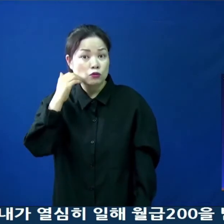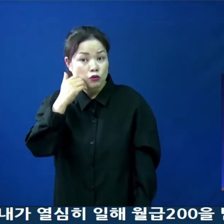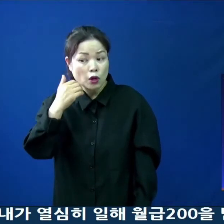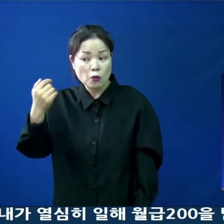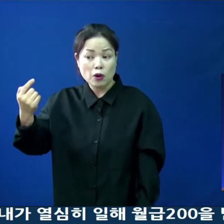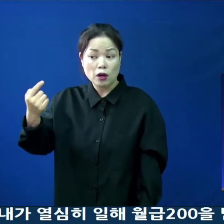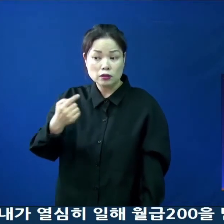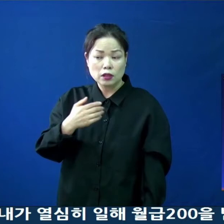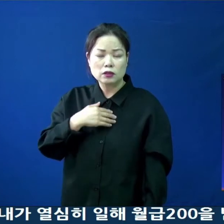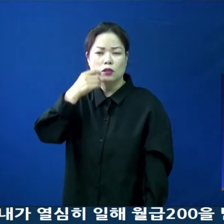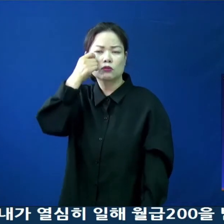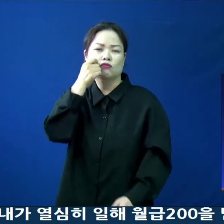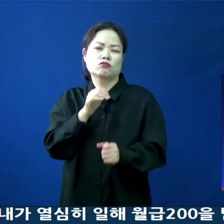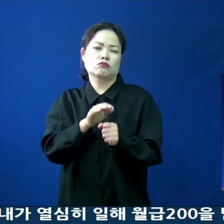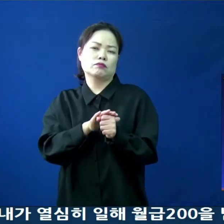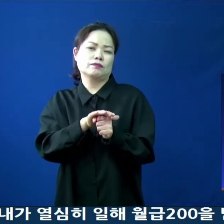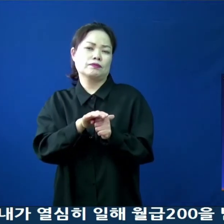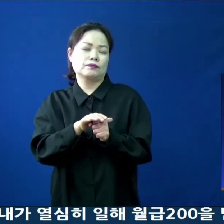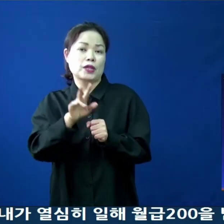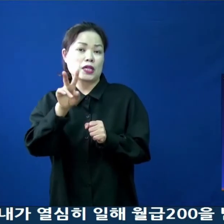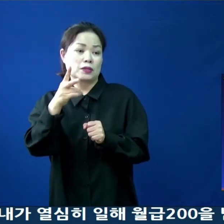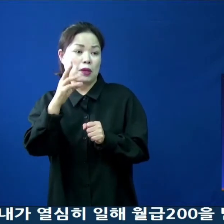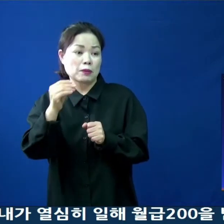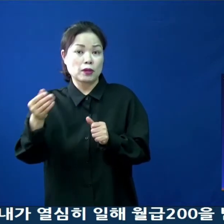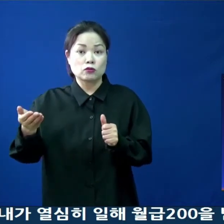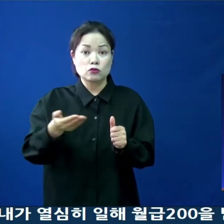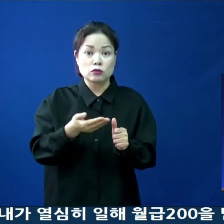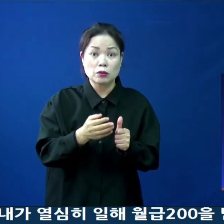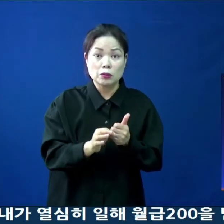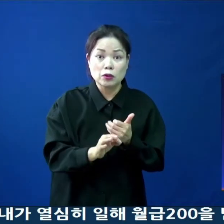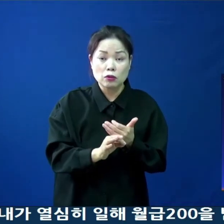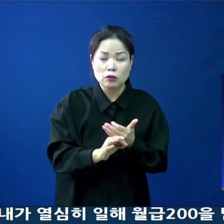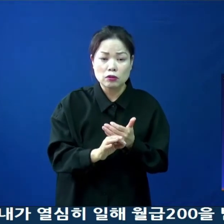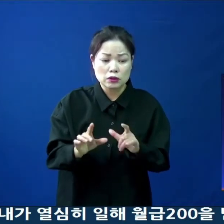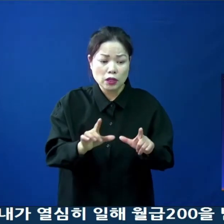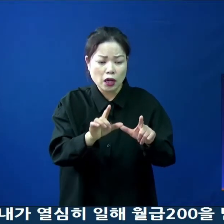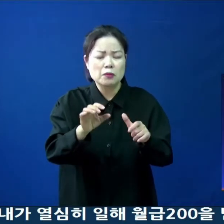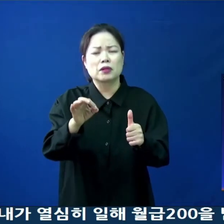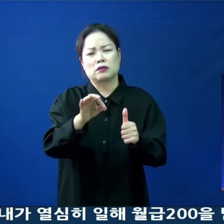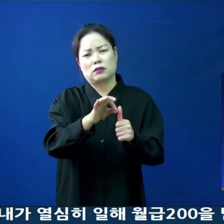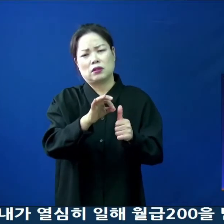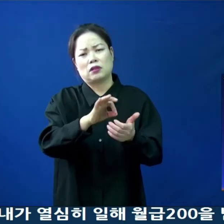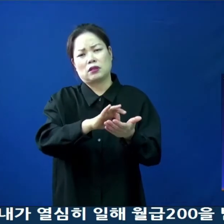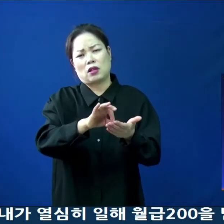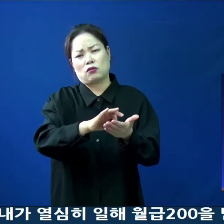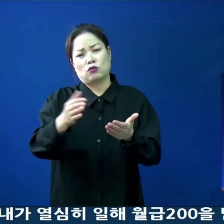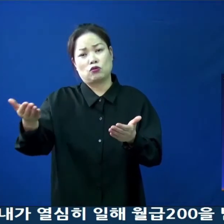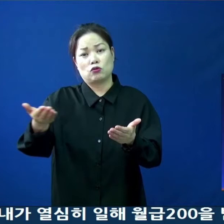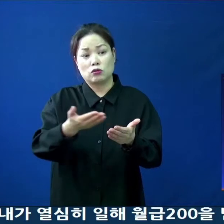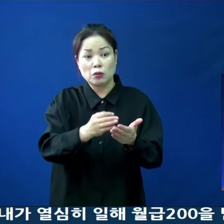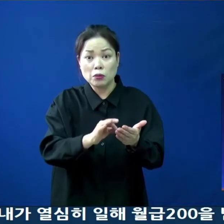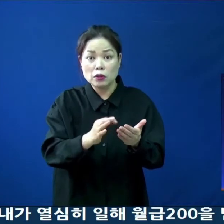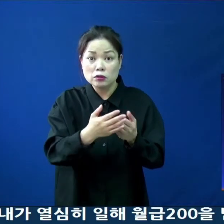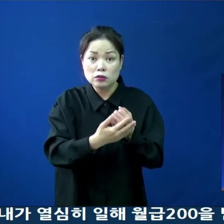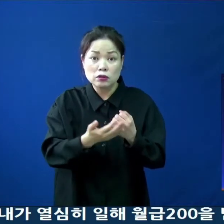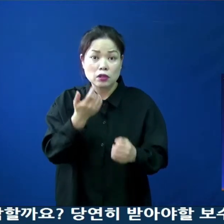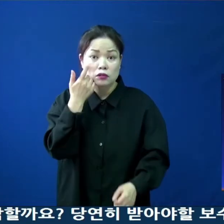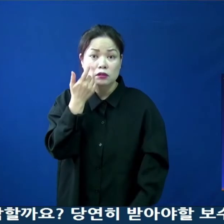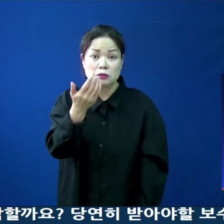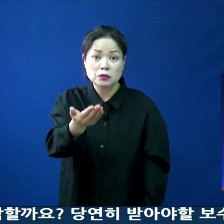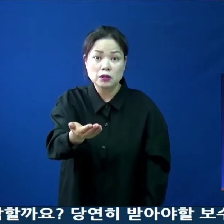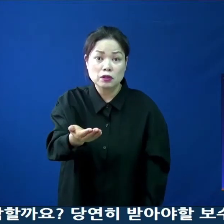와서 나를 긍휼히 여겨서 200만 원 줬다면, 생활비로 쓰십시오 하고 200만 원을 줬다면 그것은 은혜가